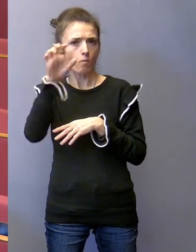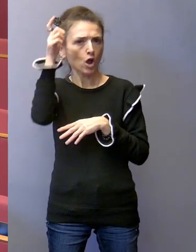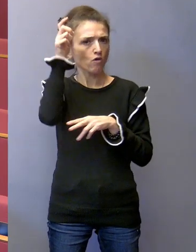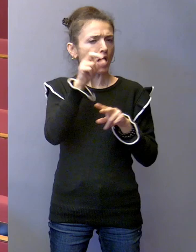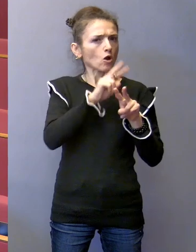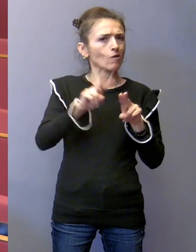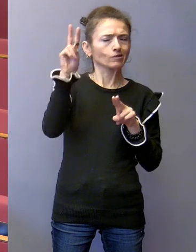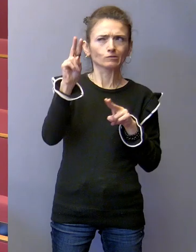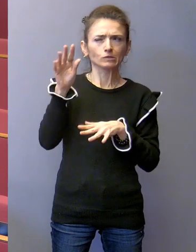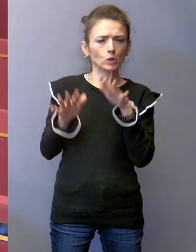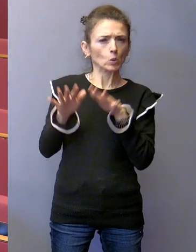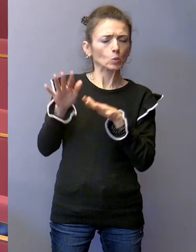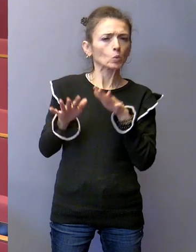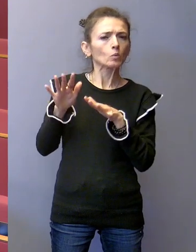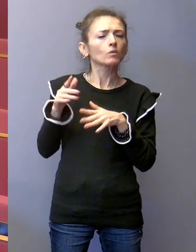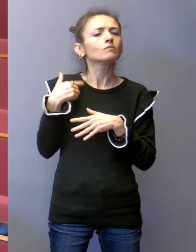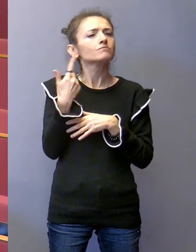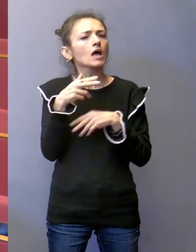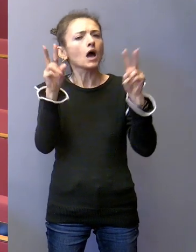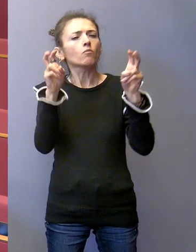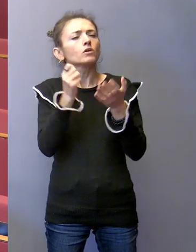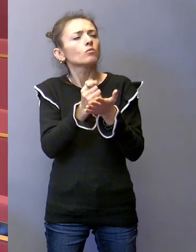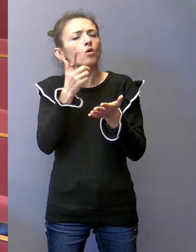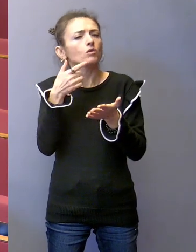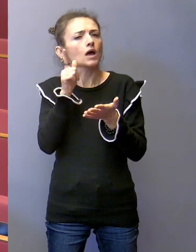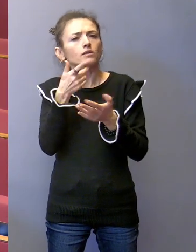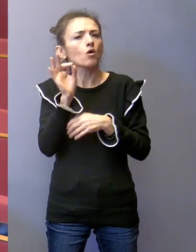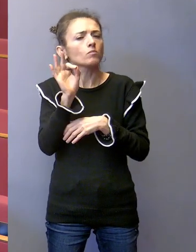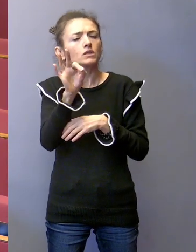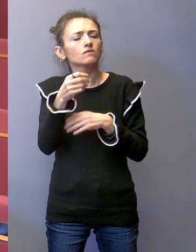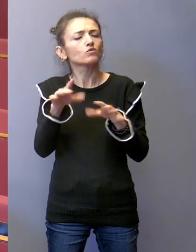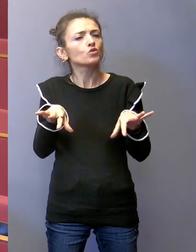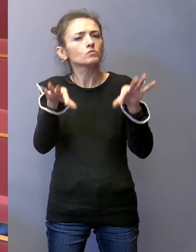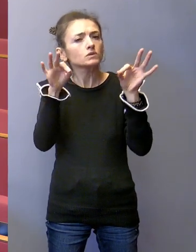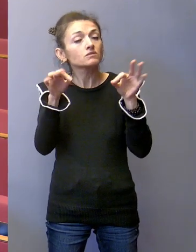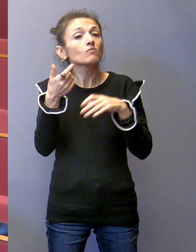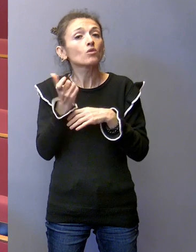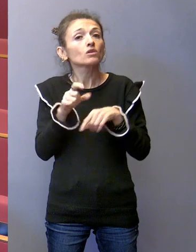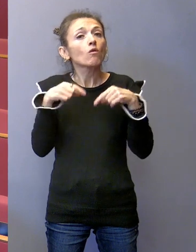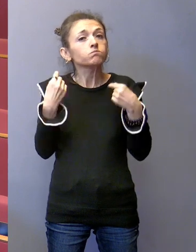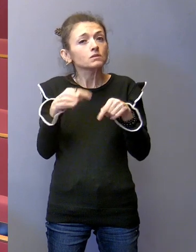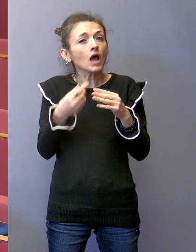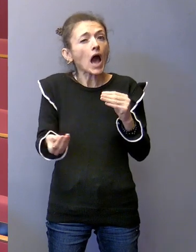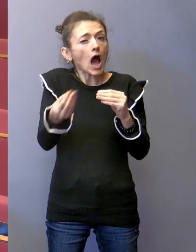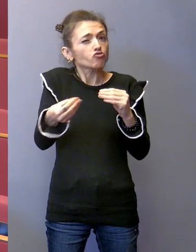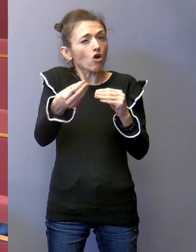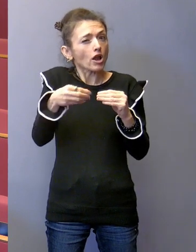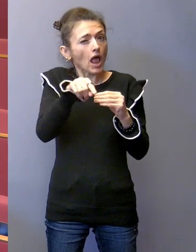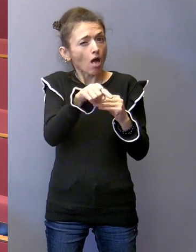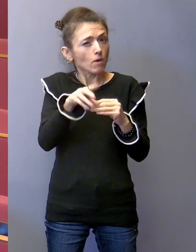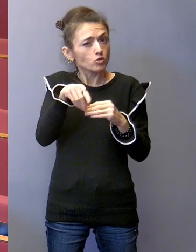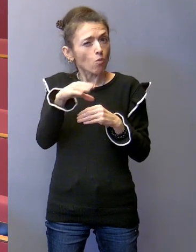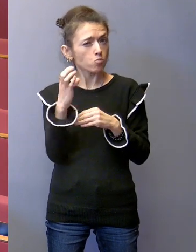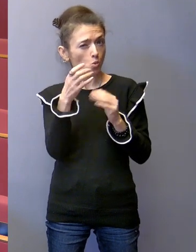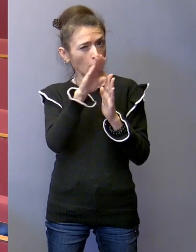il tema centrale sul quale c'è la richiesta di sospensiva è il fatto che qua non siamo di fronte a un aggiornamento del puk ma